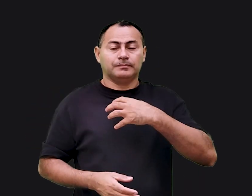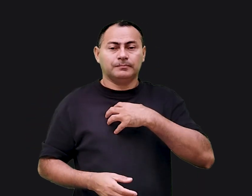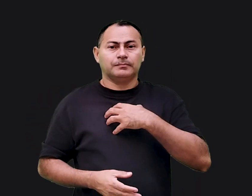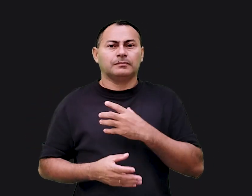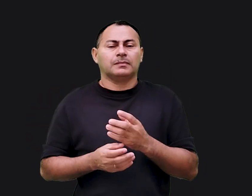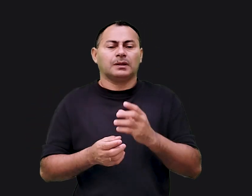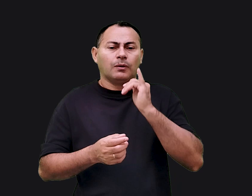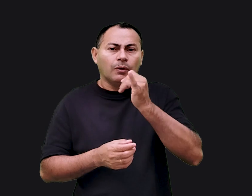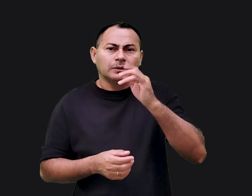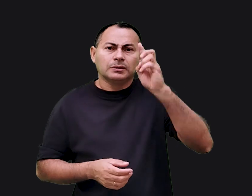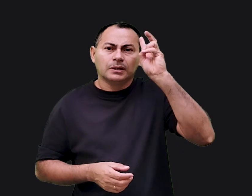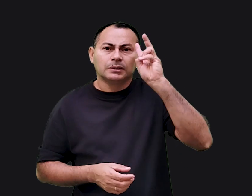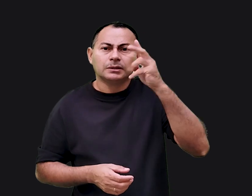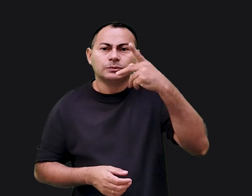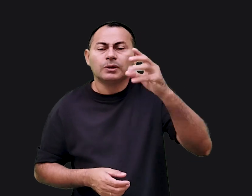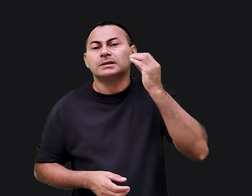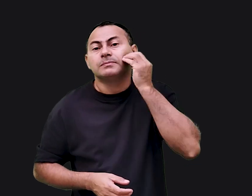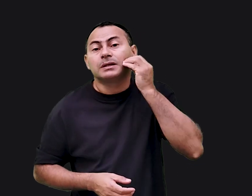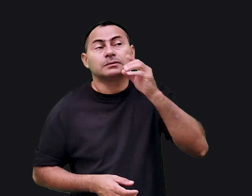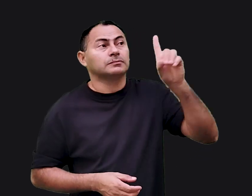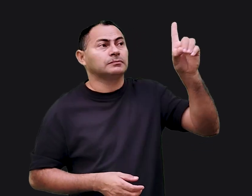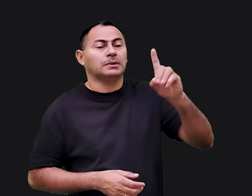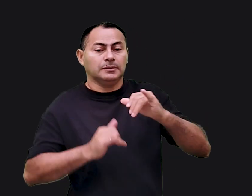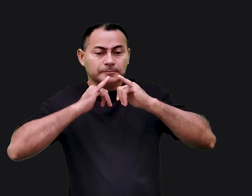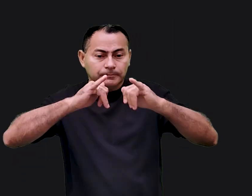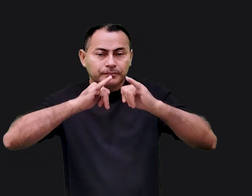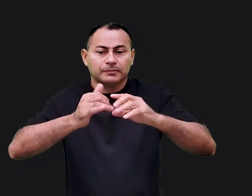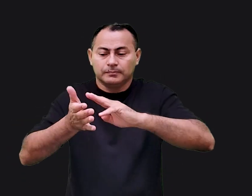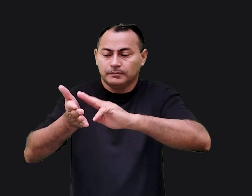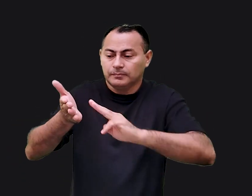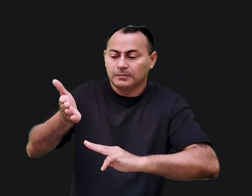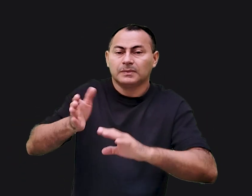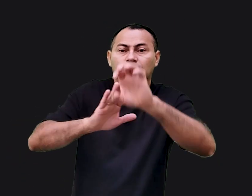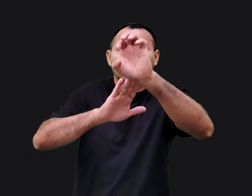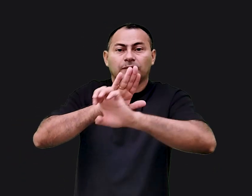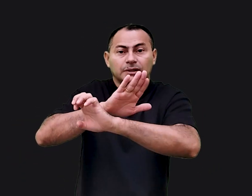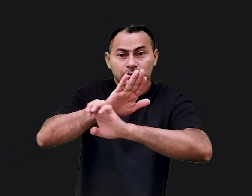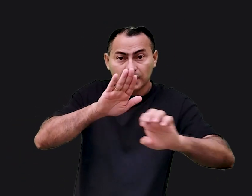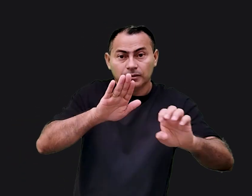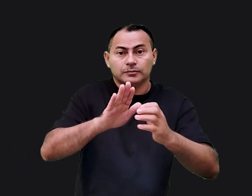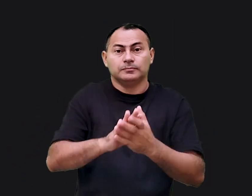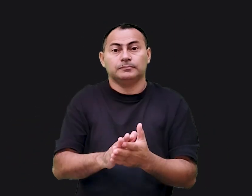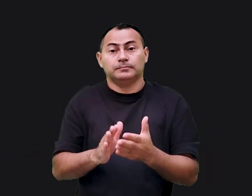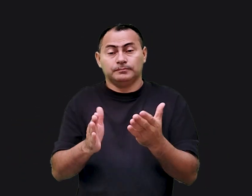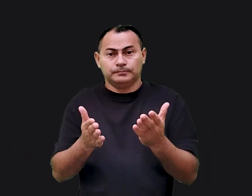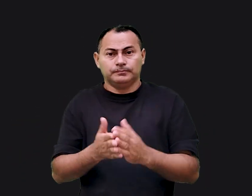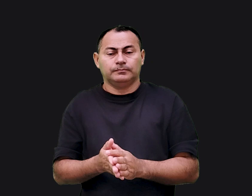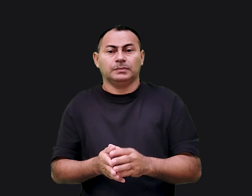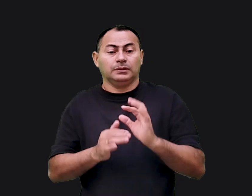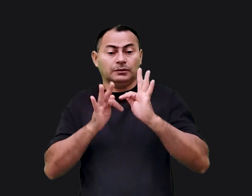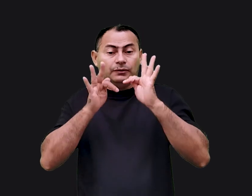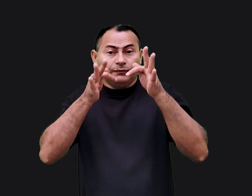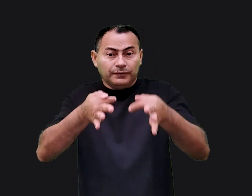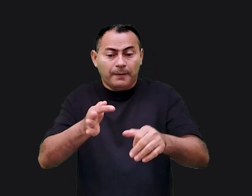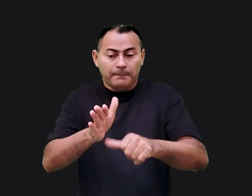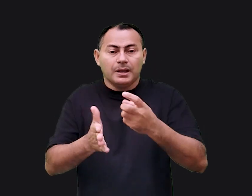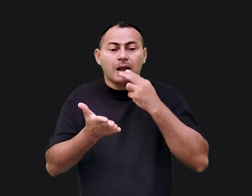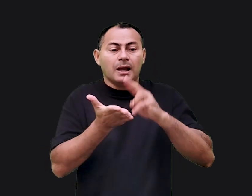forma contando sua experiência com Deus ele anunciava a mensagem do Evangelho no final da sua primeira carta aos